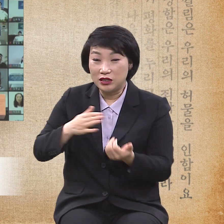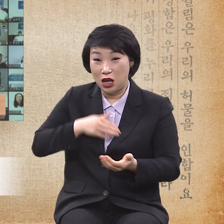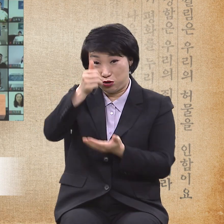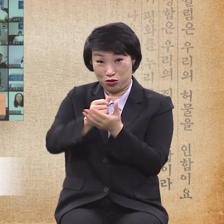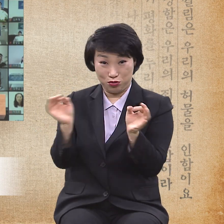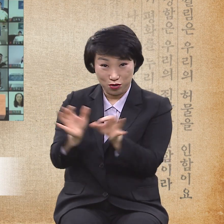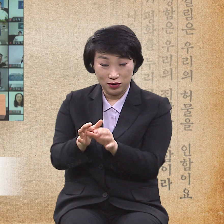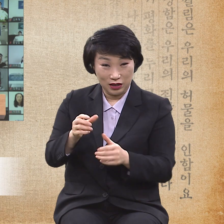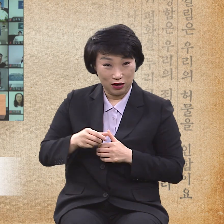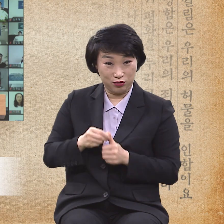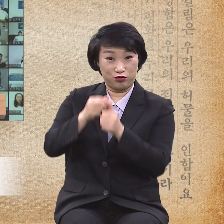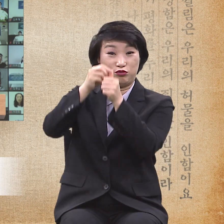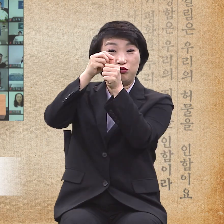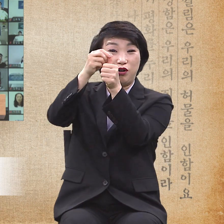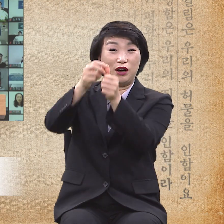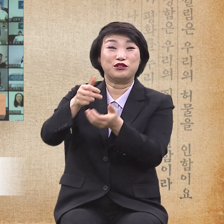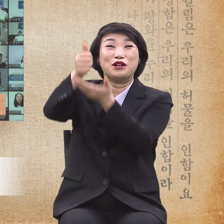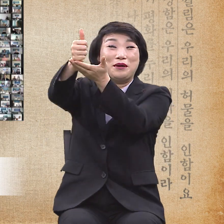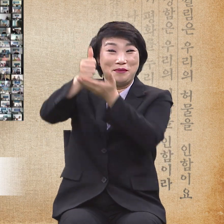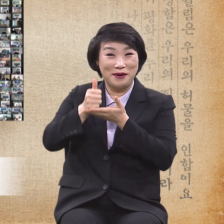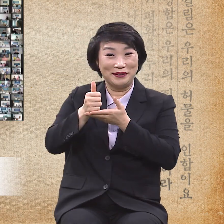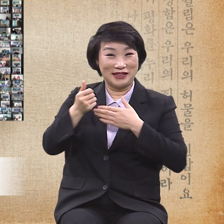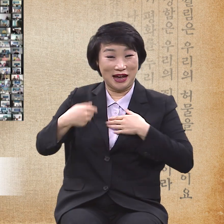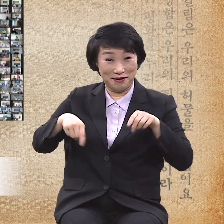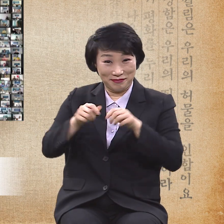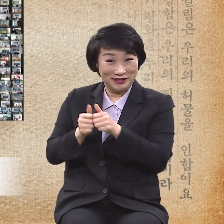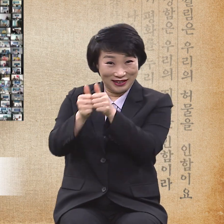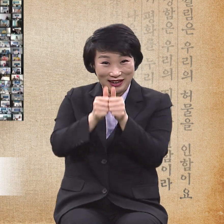속죄하시고 구원하신 주님이 내 안에 계시기 때문에